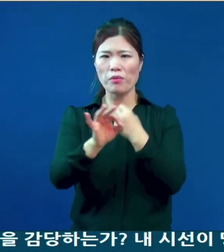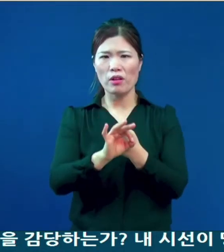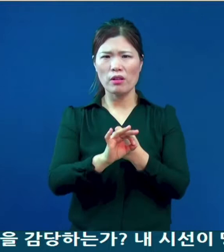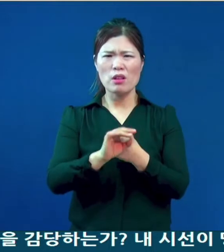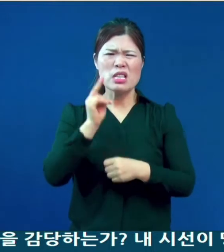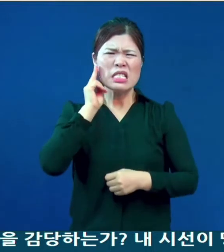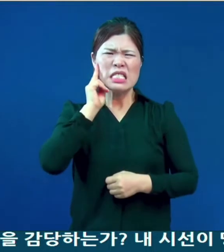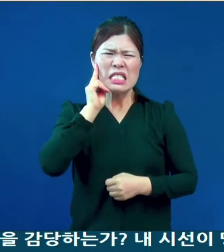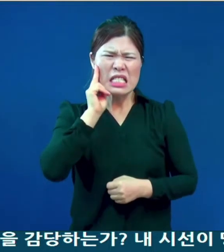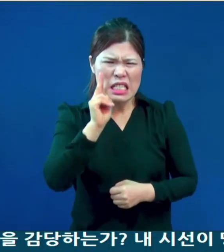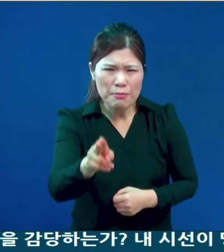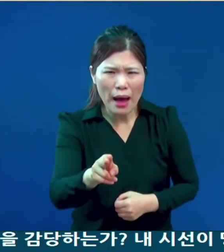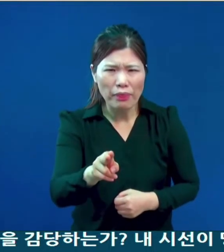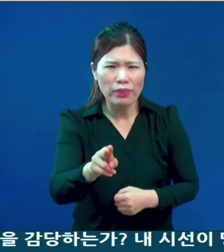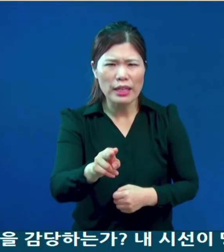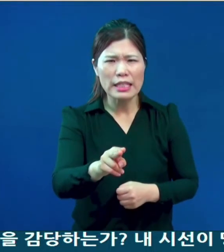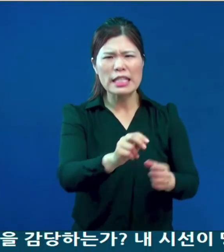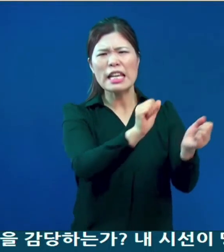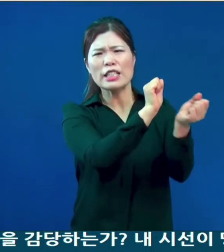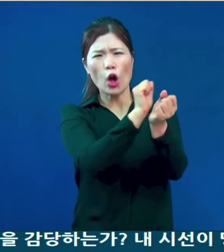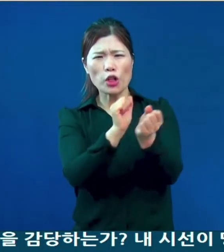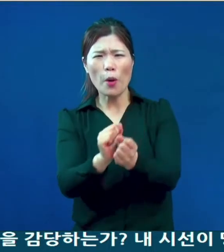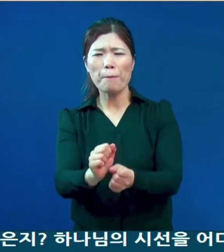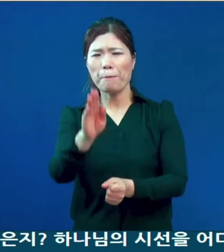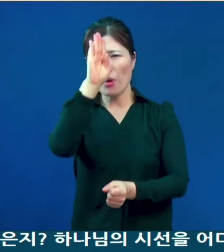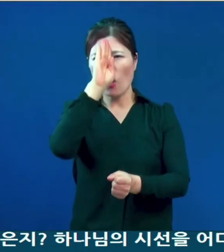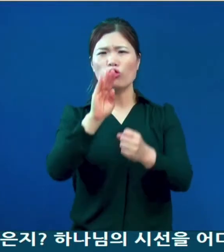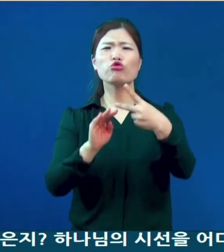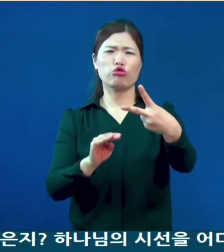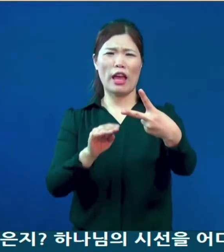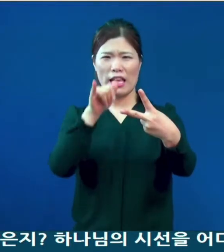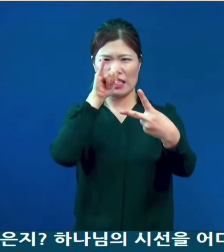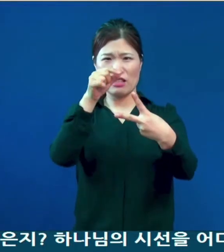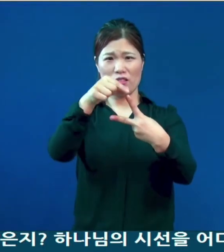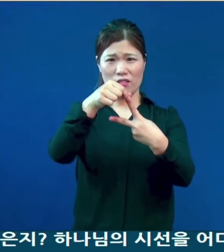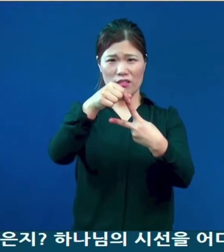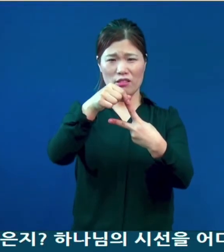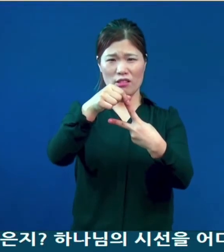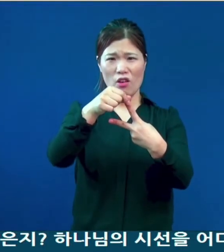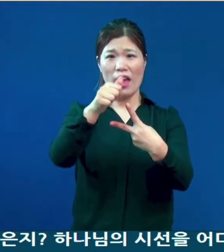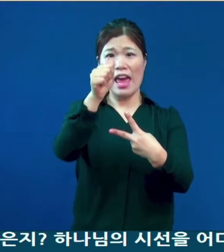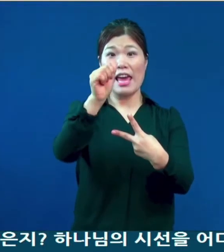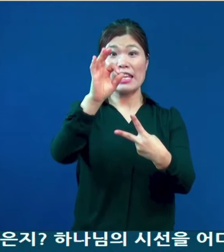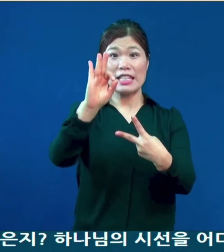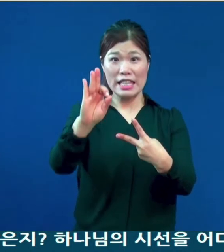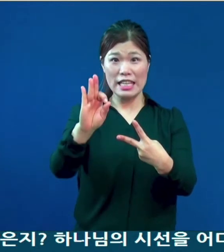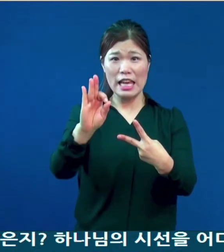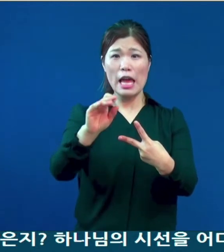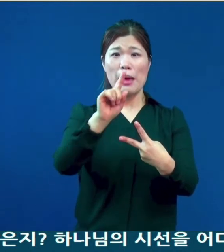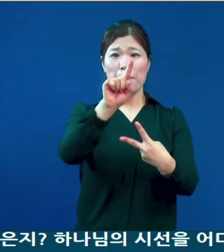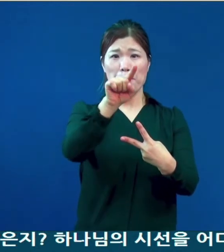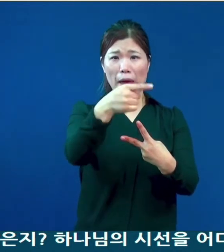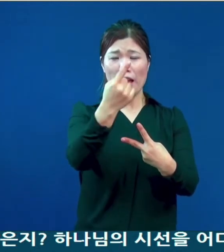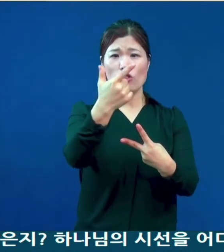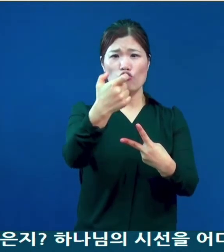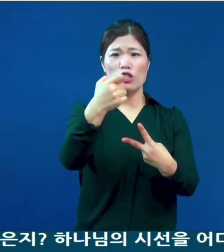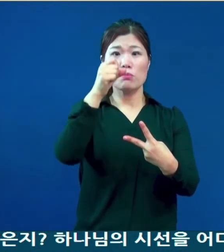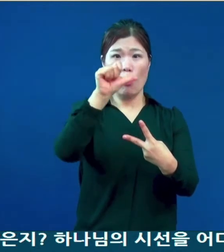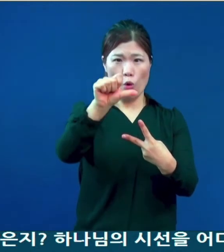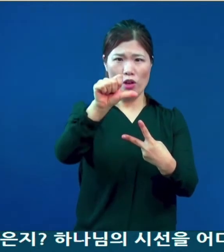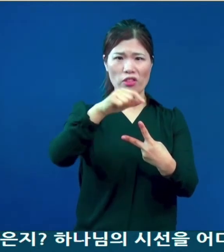두 가지 정도를 꼽을 수가 있습니다. 하나는 AD 165년에서 180년에 있었던